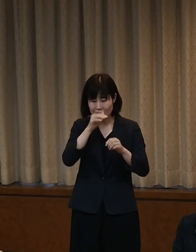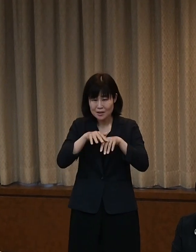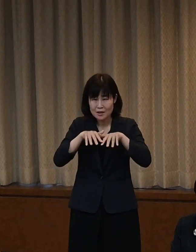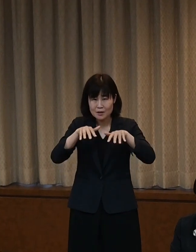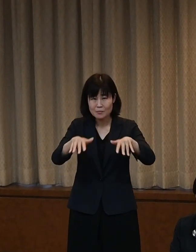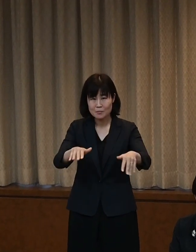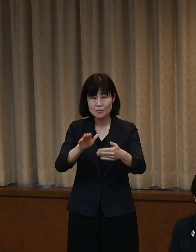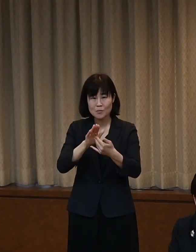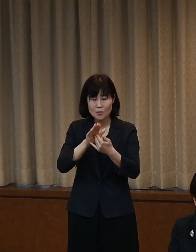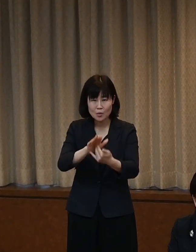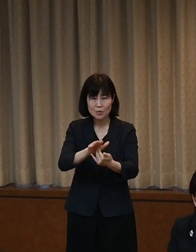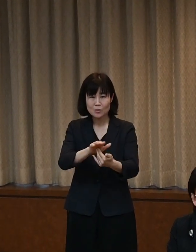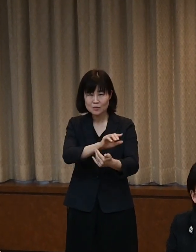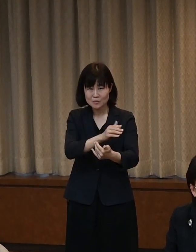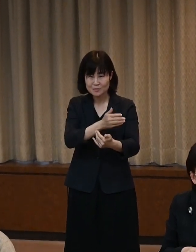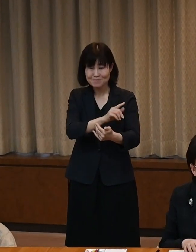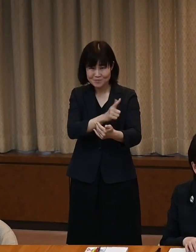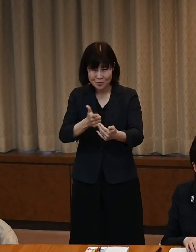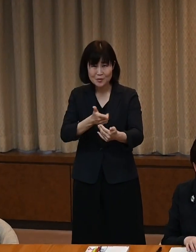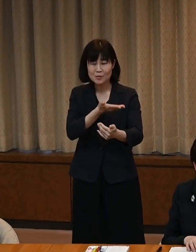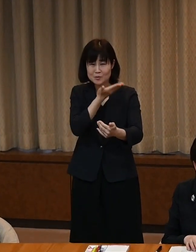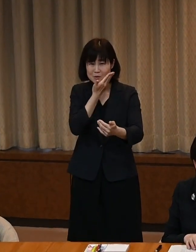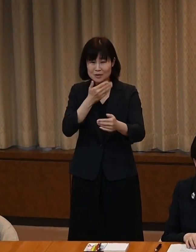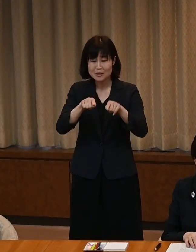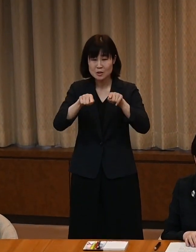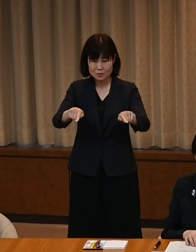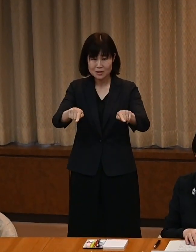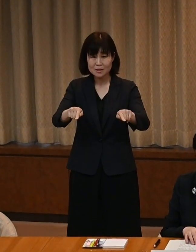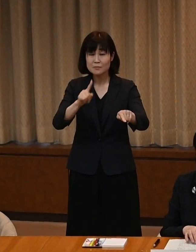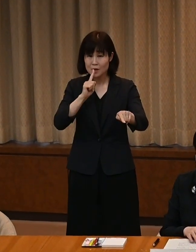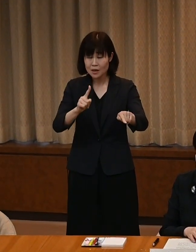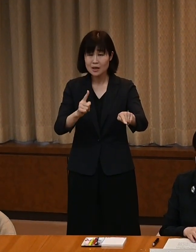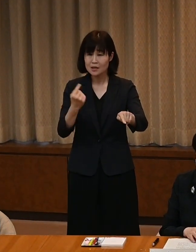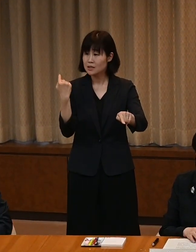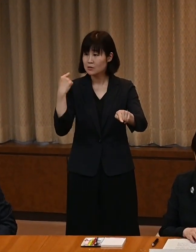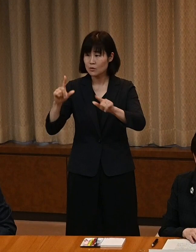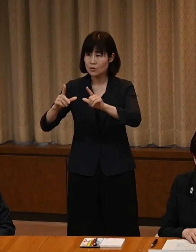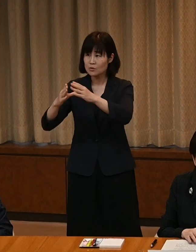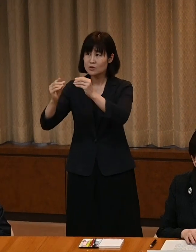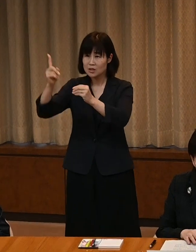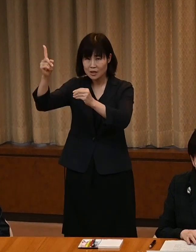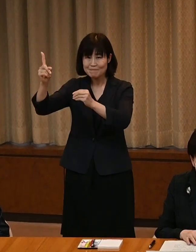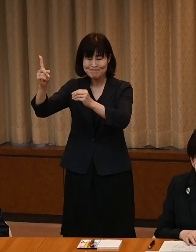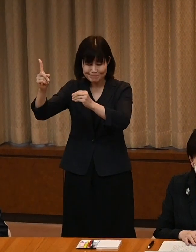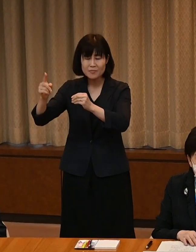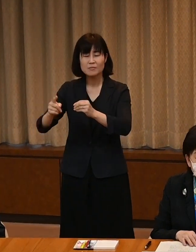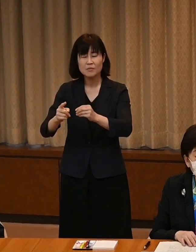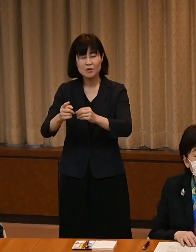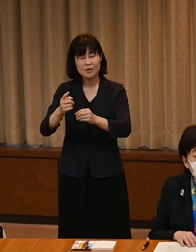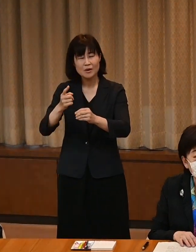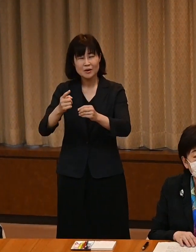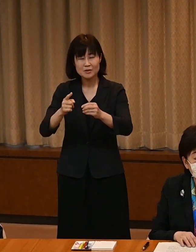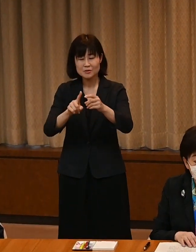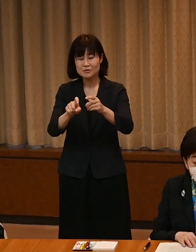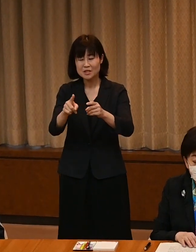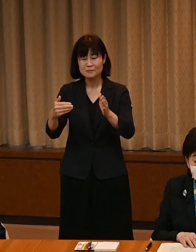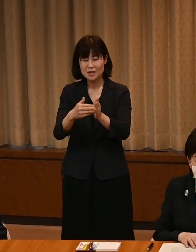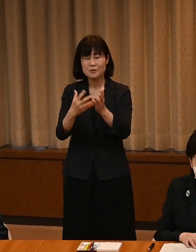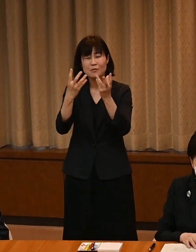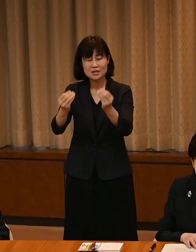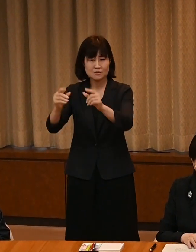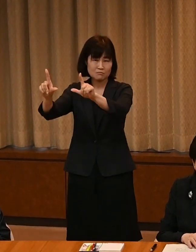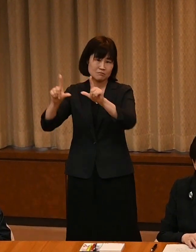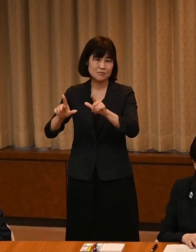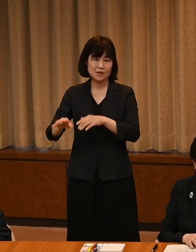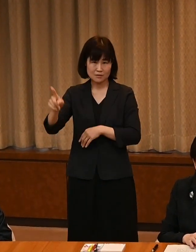月11日をもって解除となることが昨日国において決定をされました。仙台、宮城においては